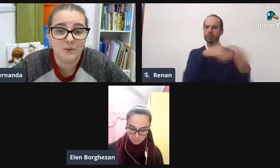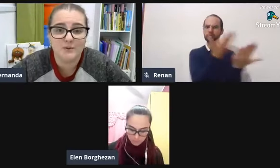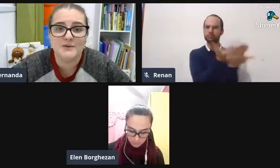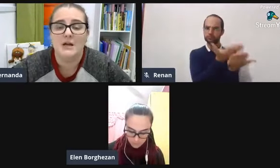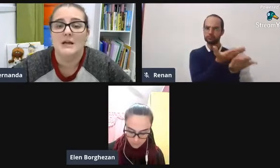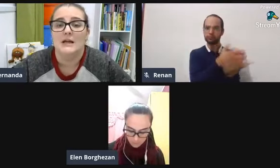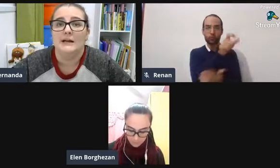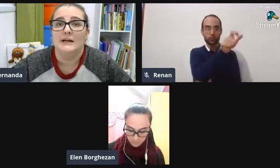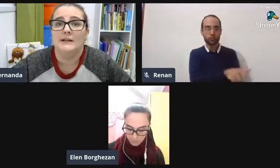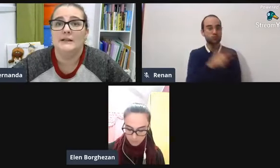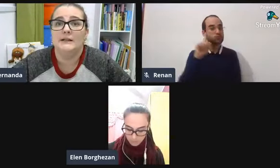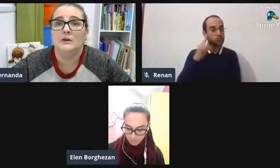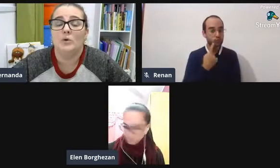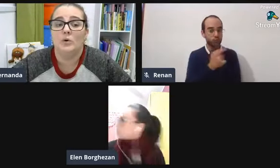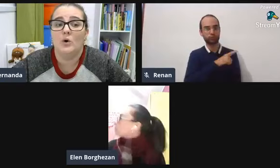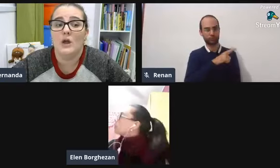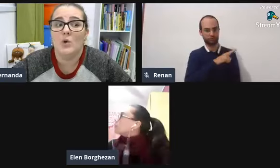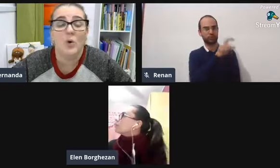tinham surdos,